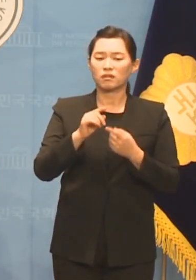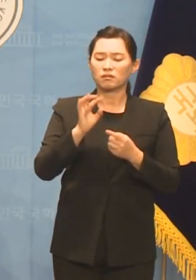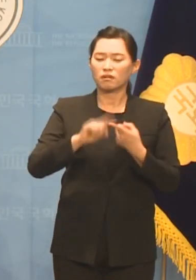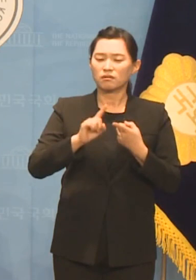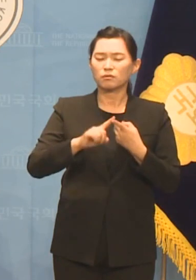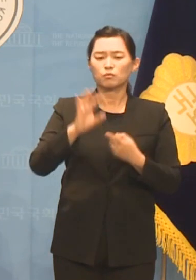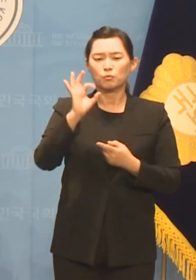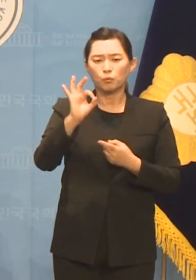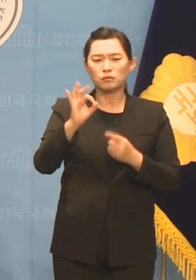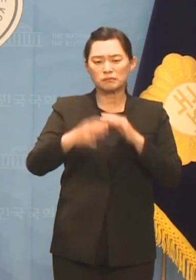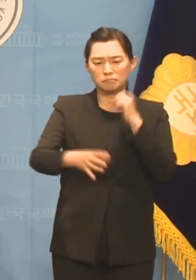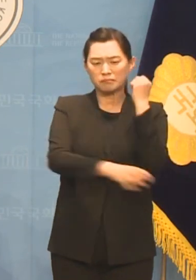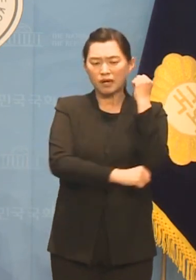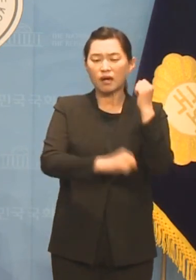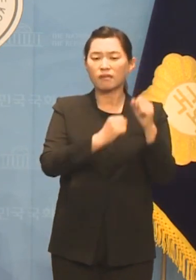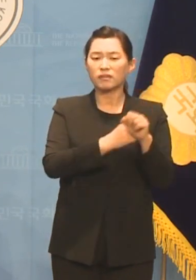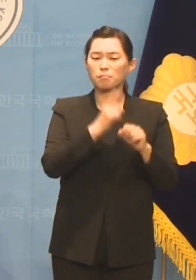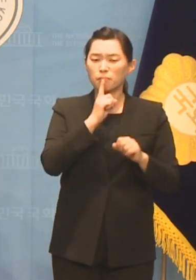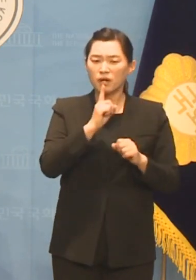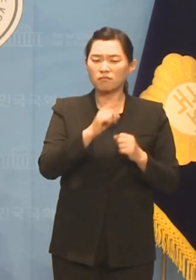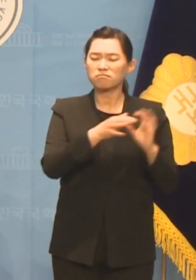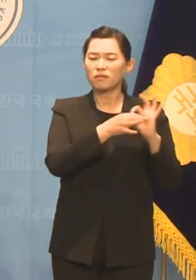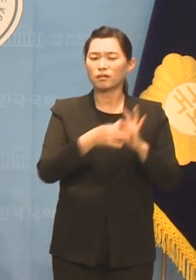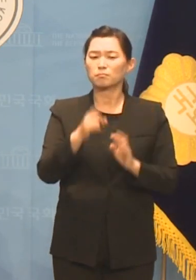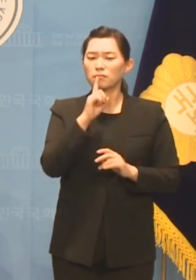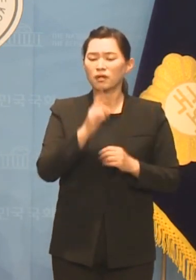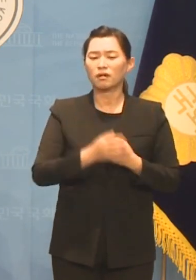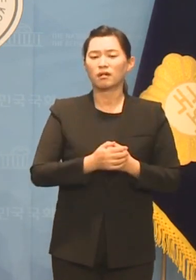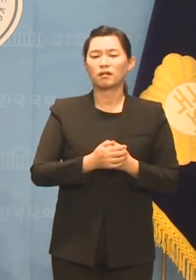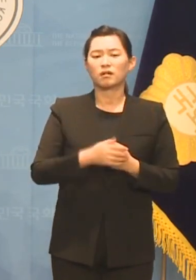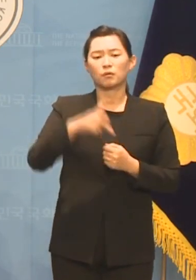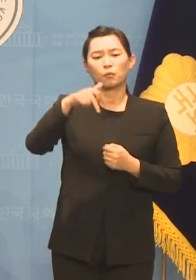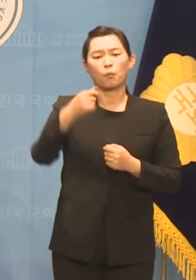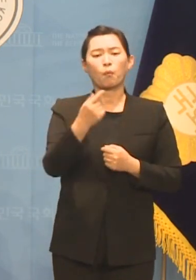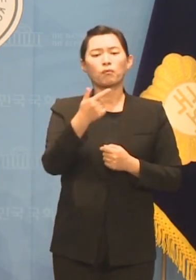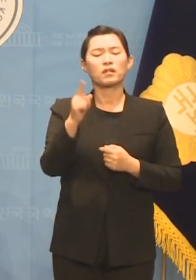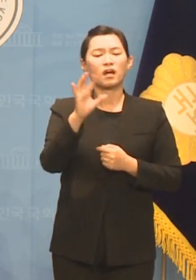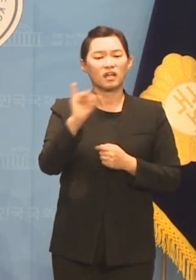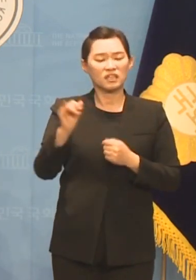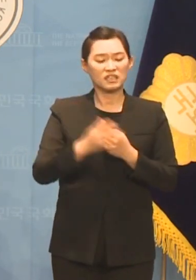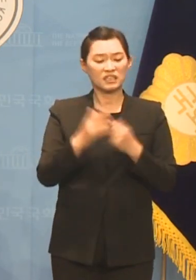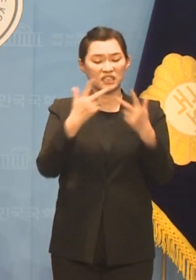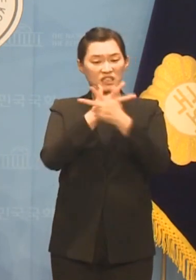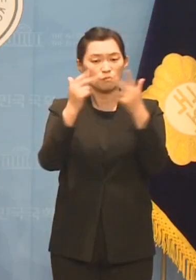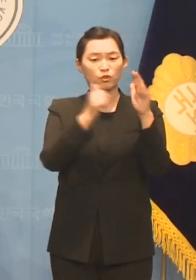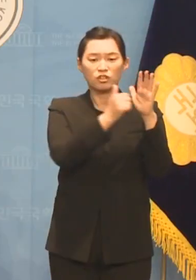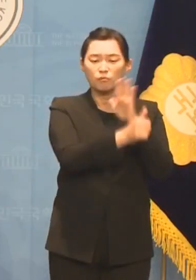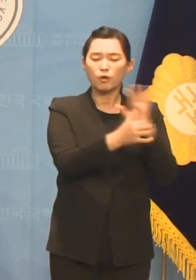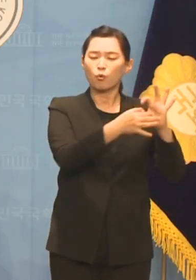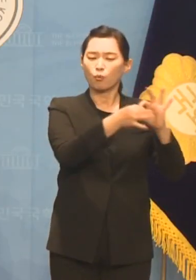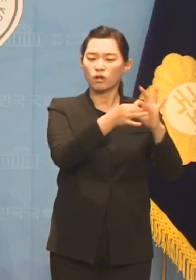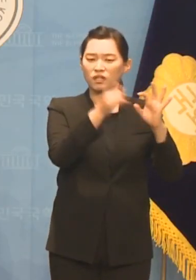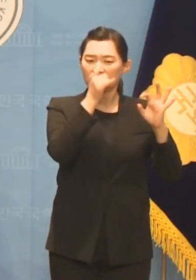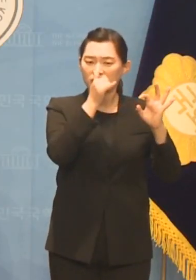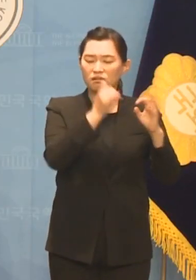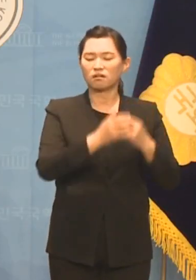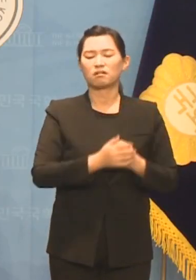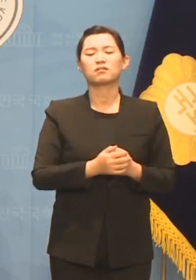돈을 편취했다라고 계속해서 이야기하면서 코나이는 이재명 대표와 연관이